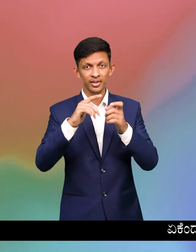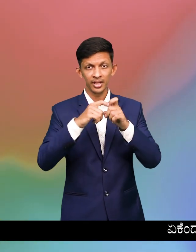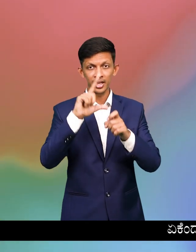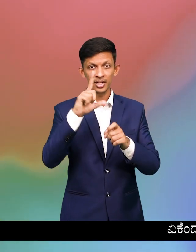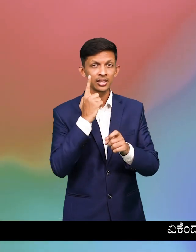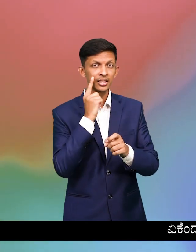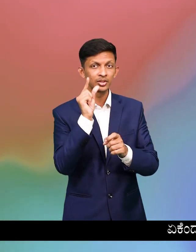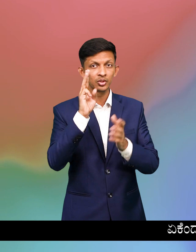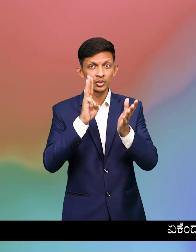ಹೆಲಿಯೋ ಆಗಿದೆ.